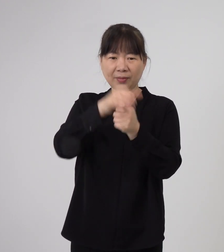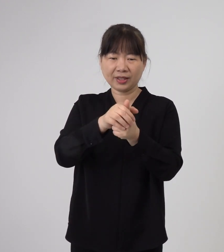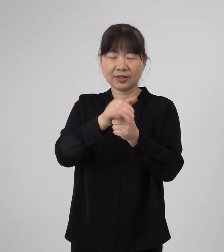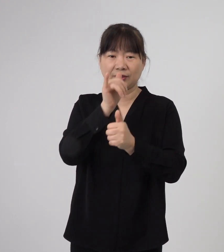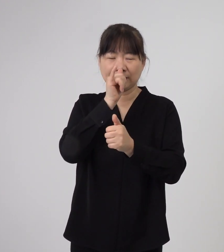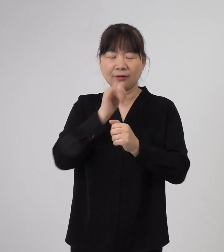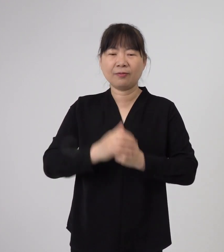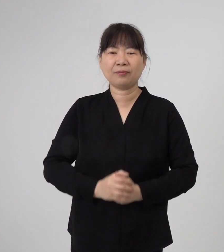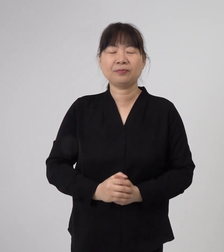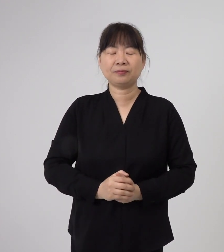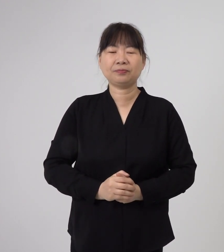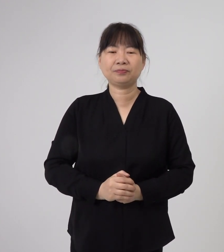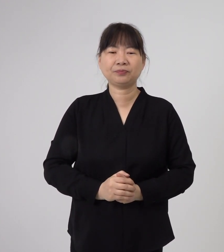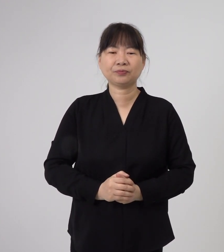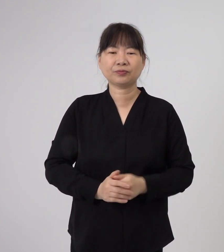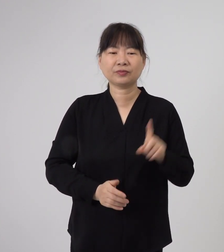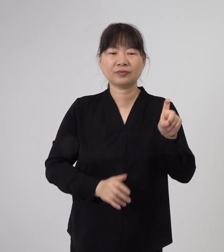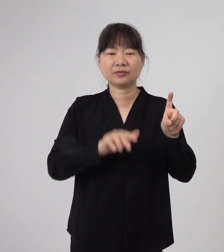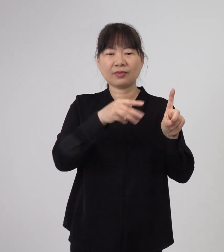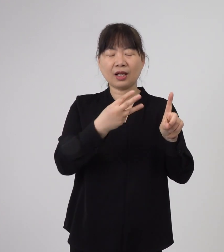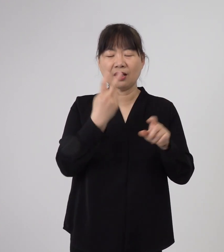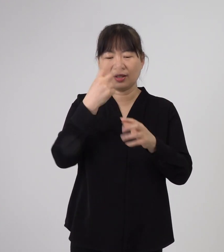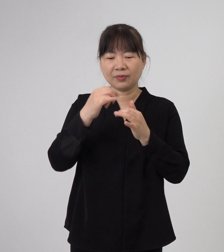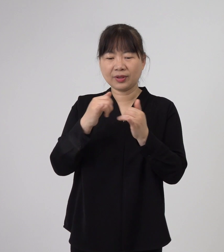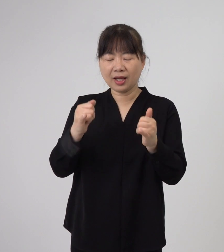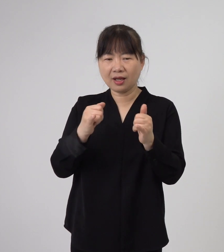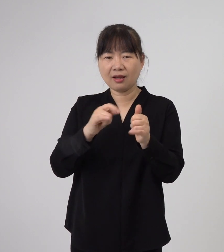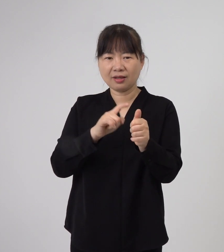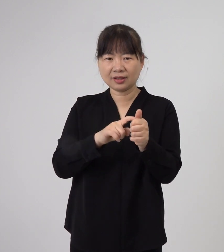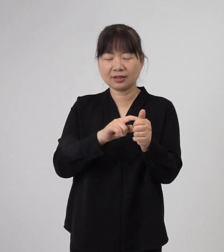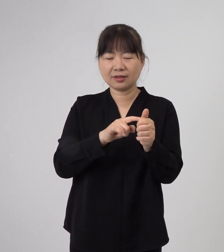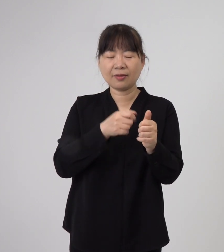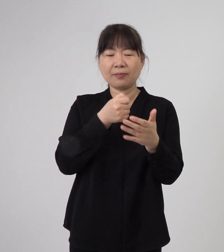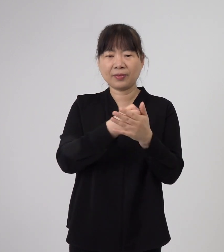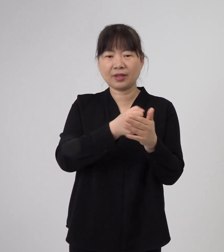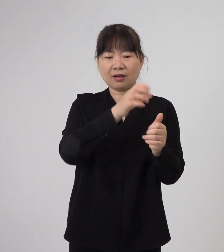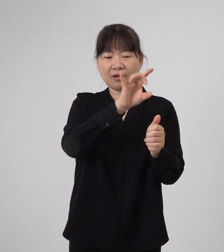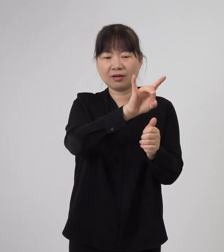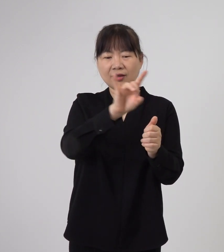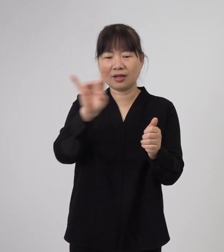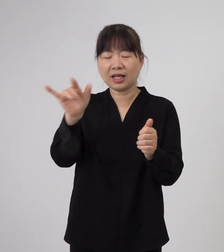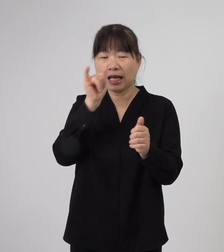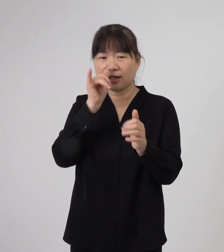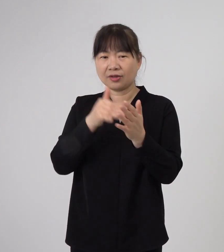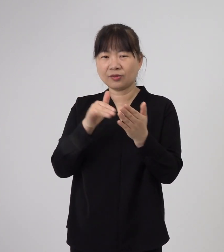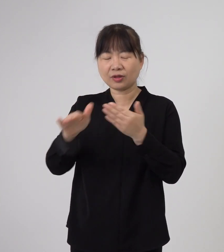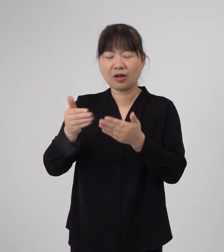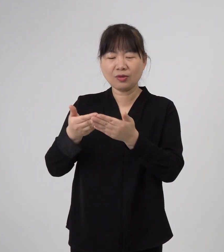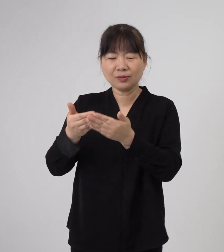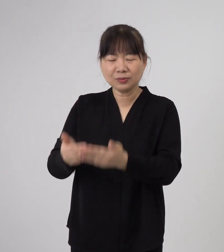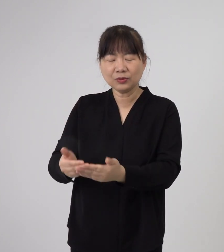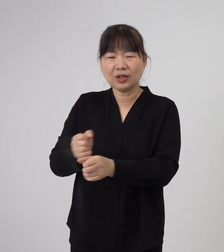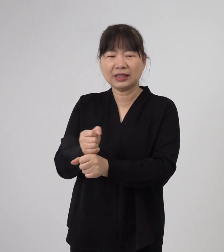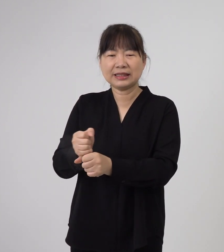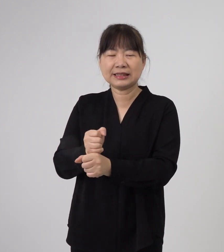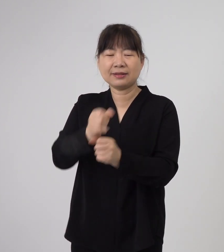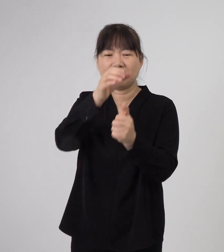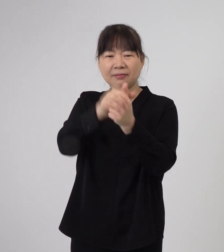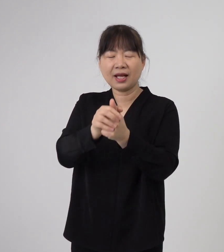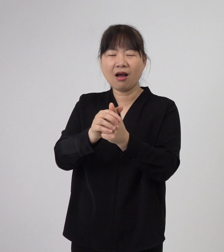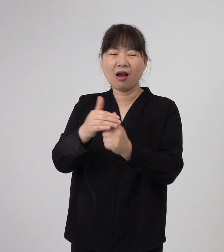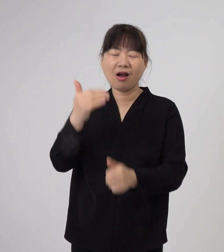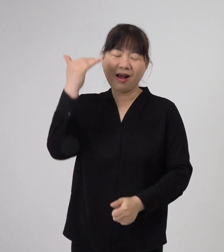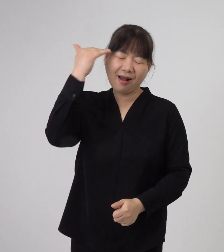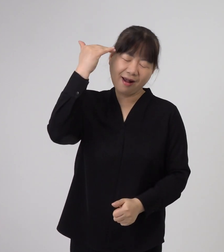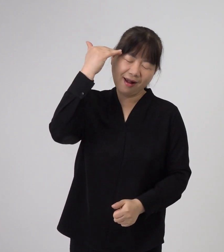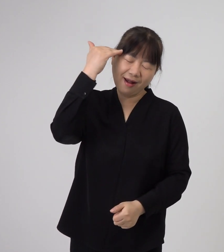11절을 볼까요? 감독들을 그들 위에 세우고 그들에게 무거운 짐을 지워 괴롭게